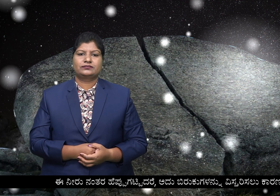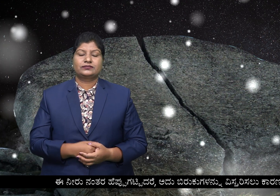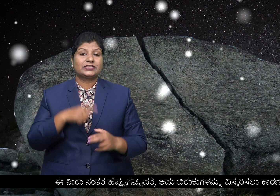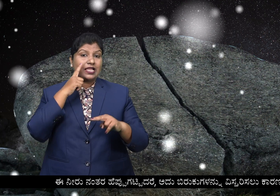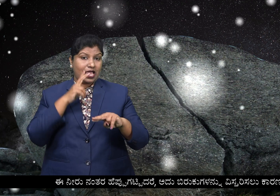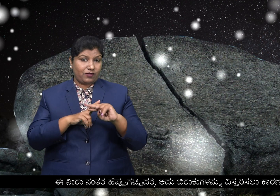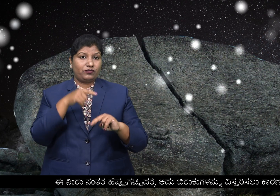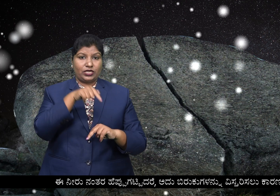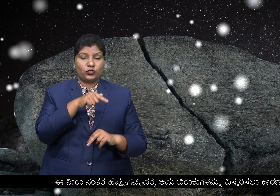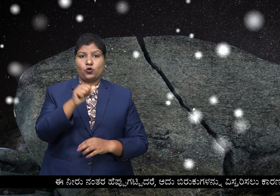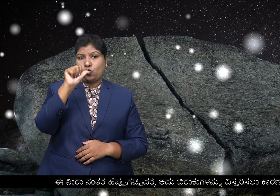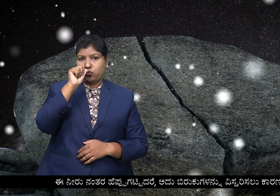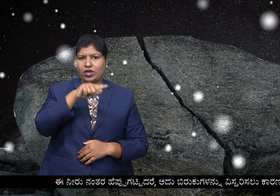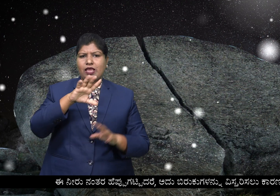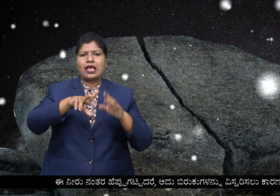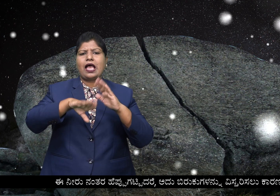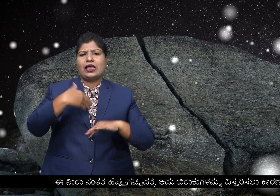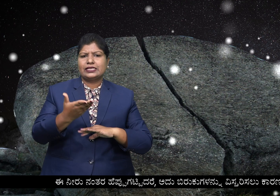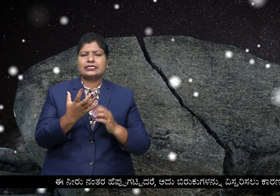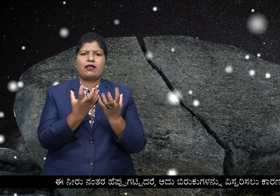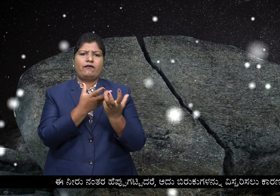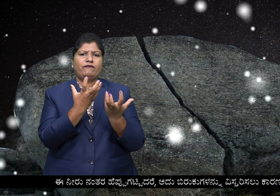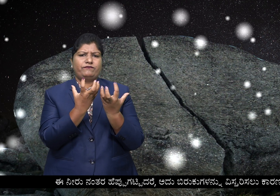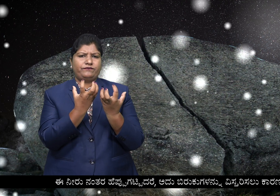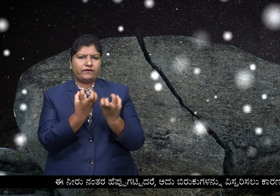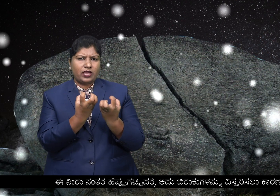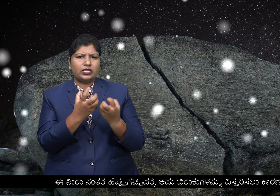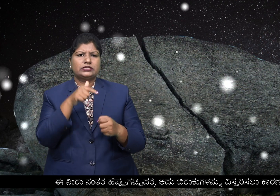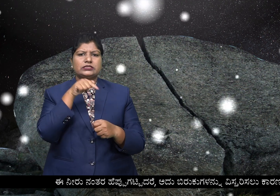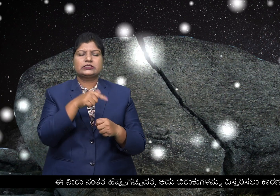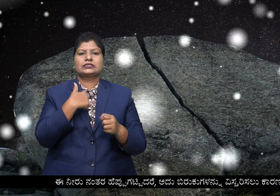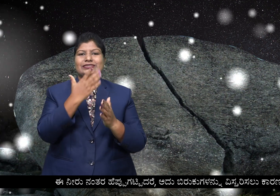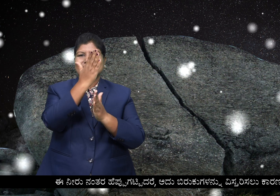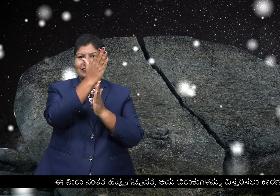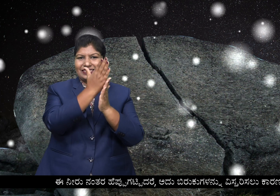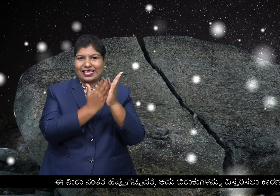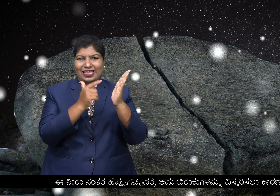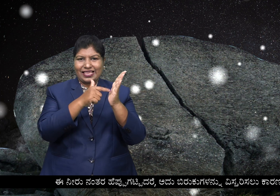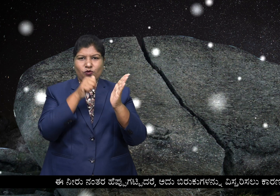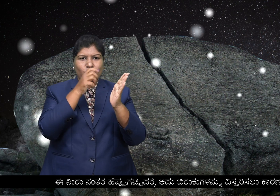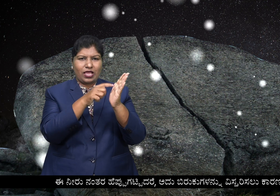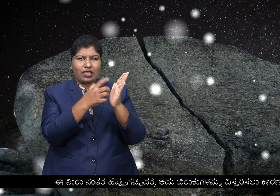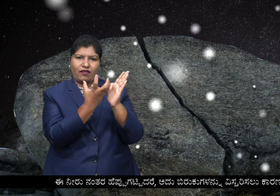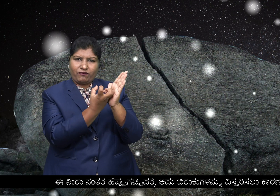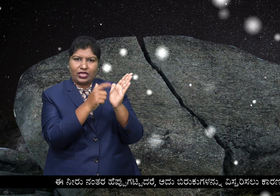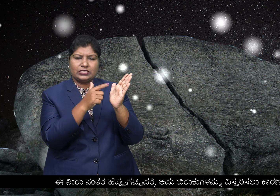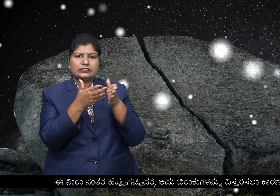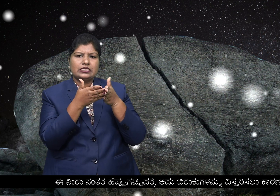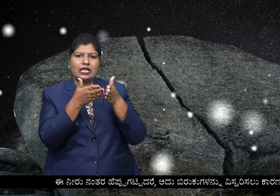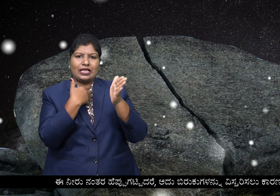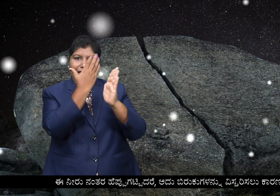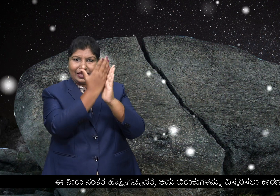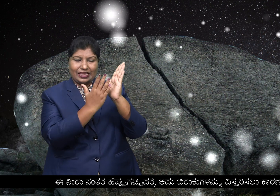ಈ ನೀರು ನಂತರ ಹೆಪ್ಪುಗಟ್ಟಿದರೆ ಅದು ಬಿರುಕುಗಳನ್ನು ವಿಸ್ತರಿಸಲು ಕಾರಣವಾಗುತ್ತದೆ.